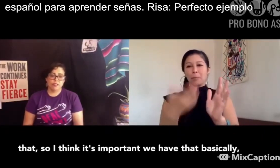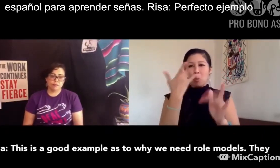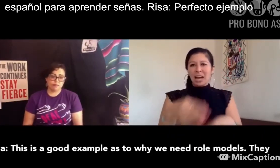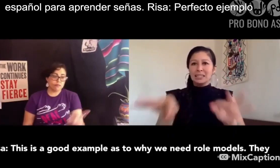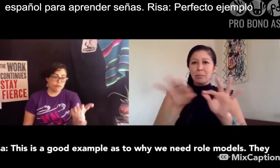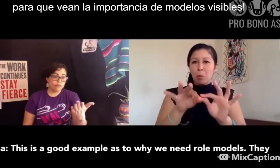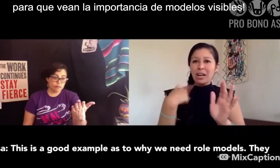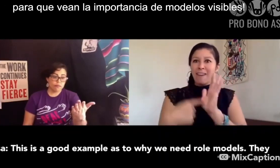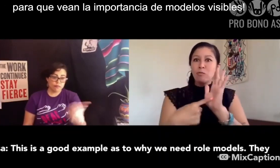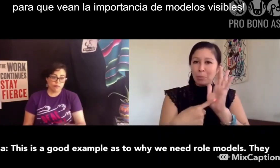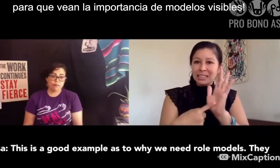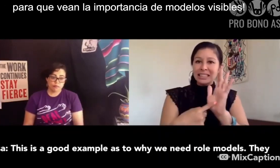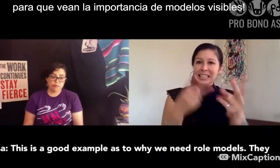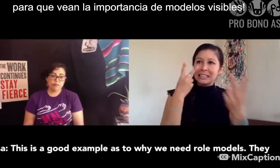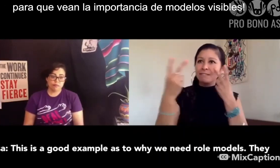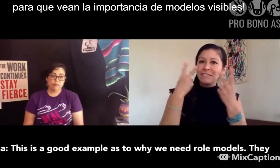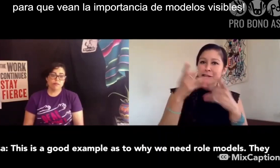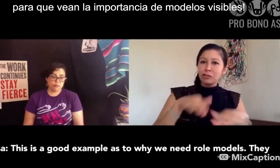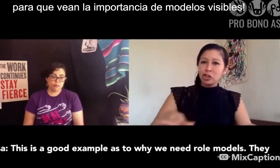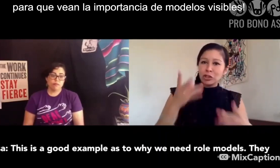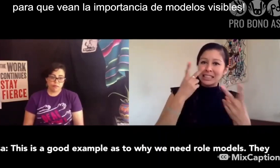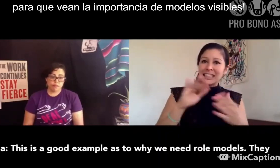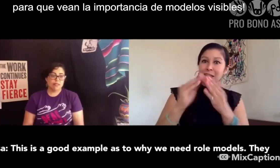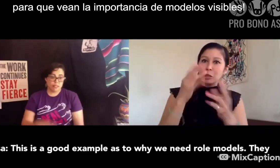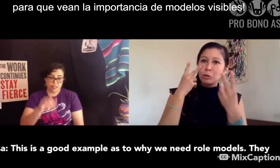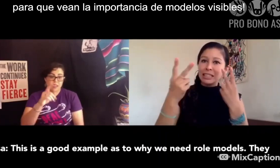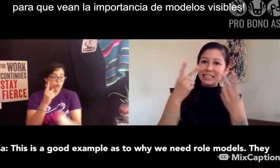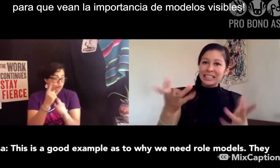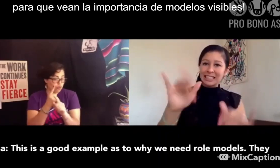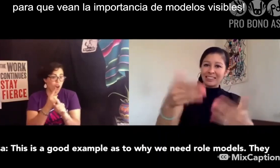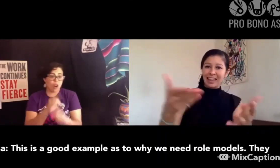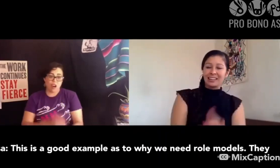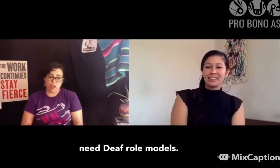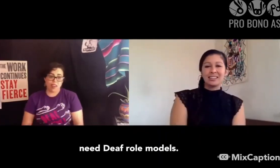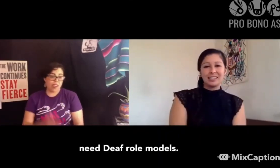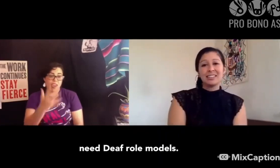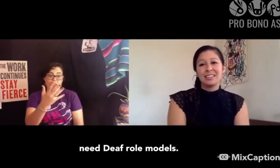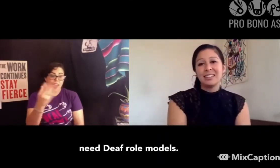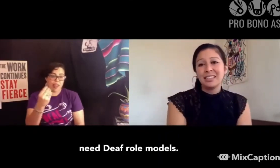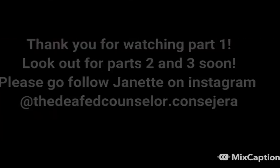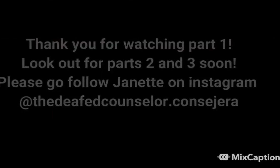Perfecto ejemplo para que vean la importancia de modelos visibles.